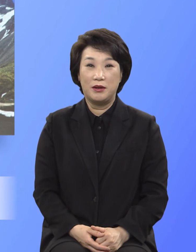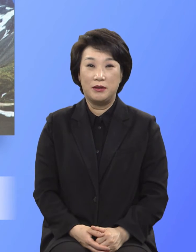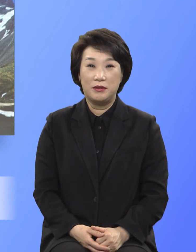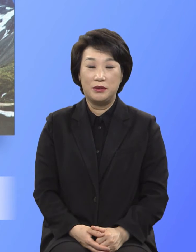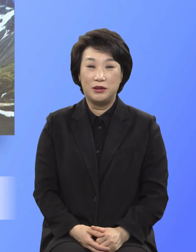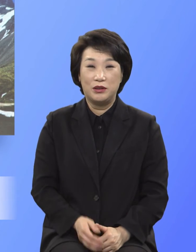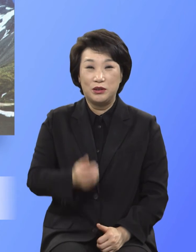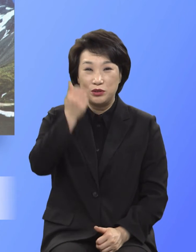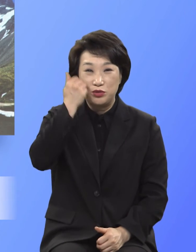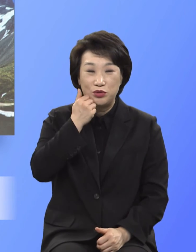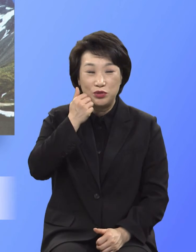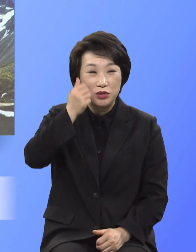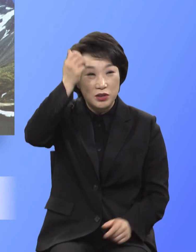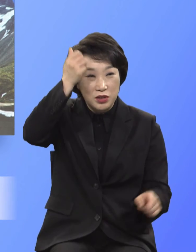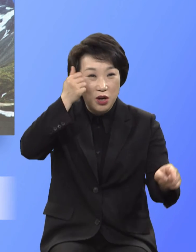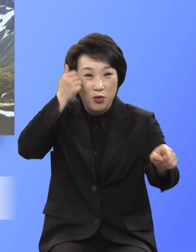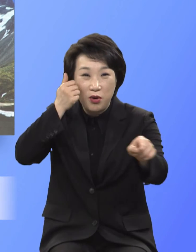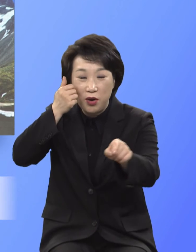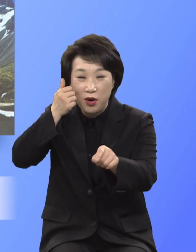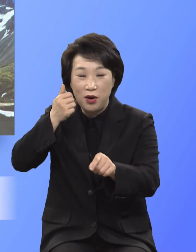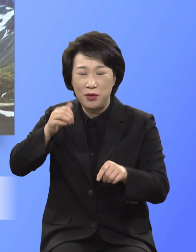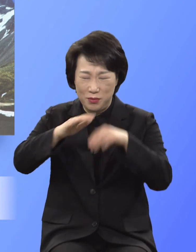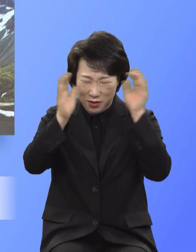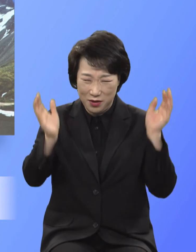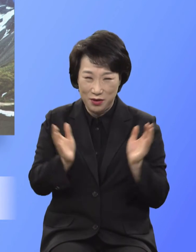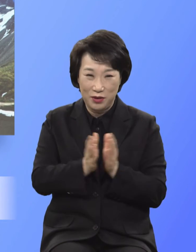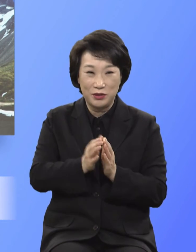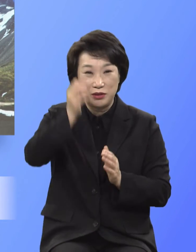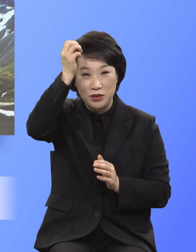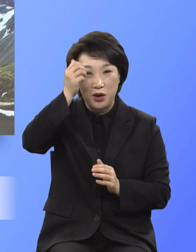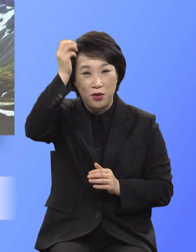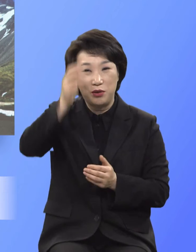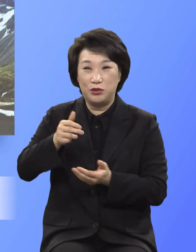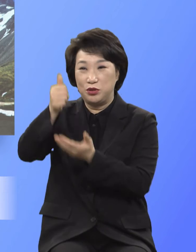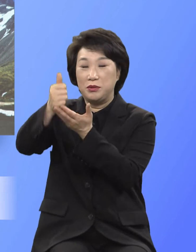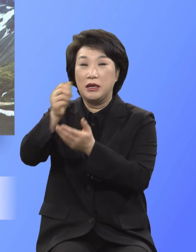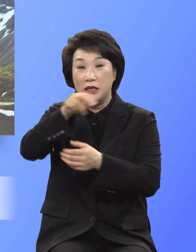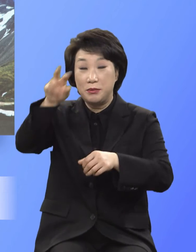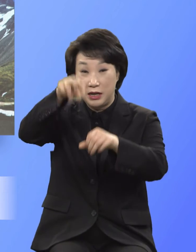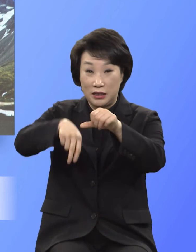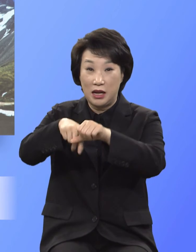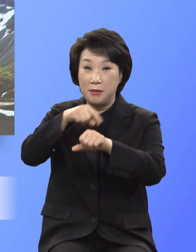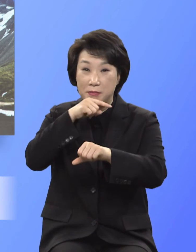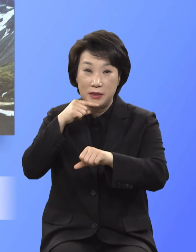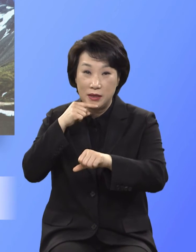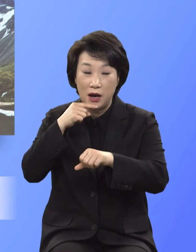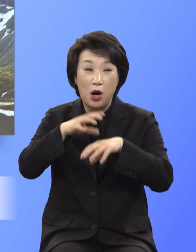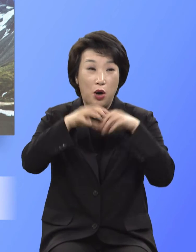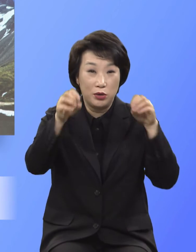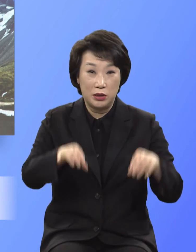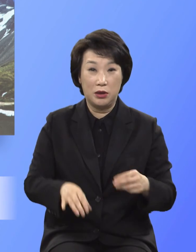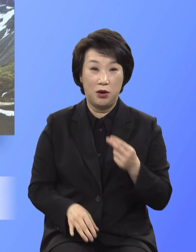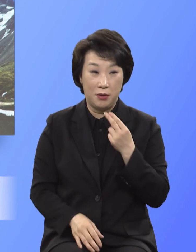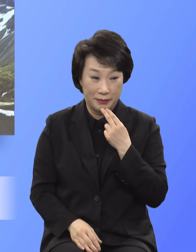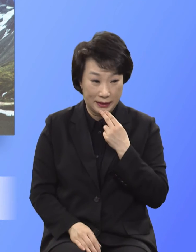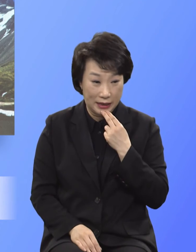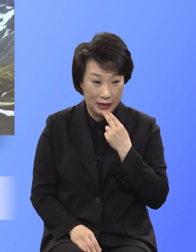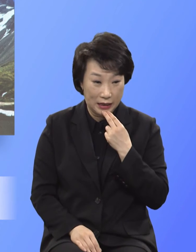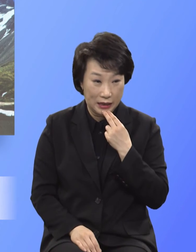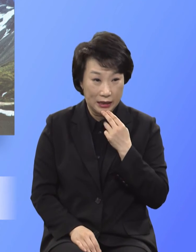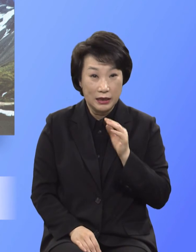어느 누구의 영혼에게도 우리 주님의 십자가에서 흘리신 피가 헛되지